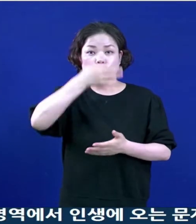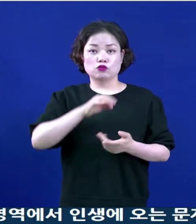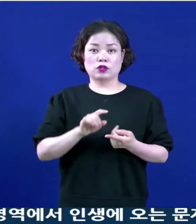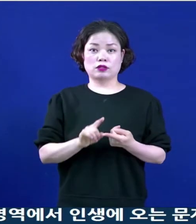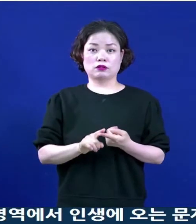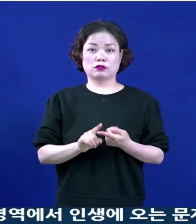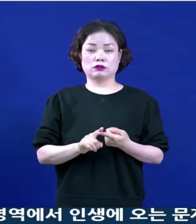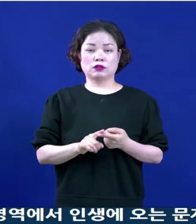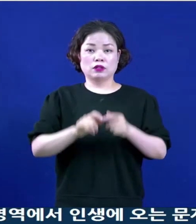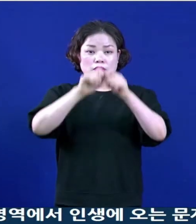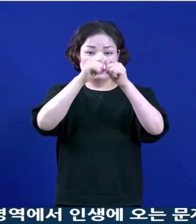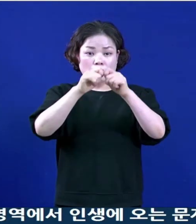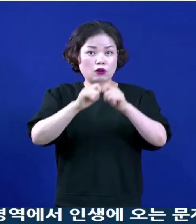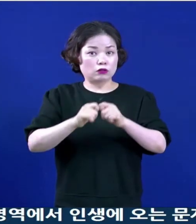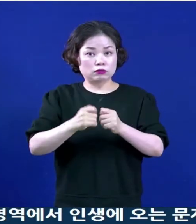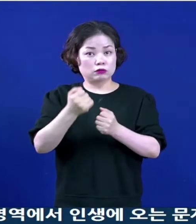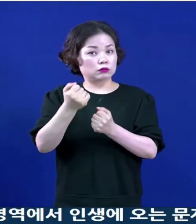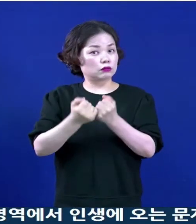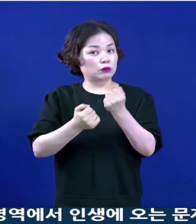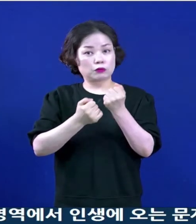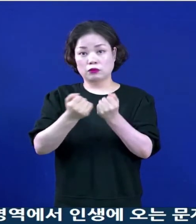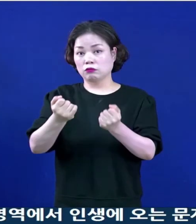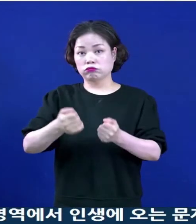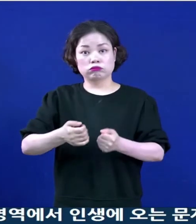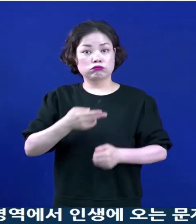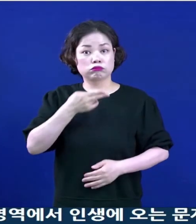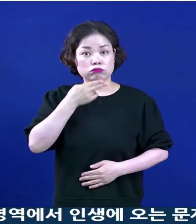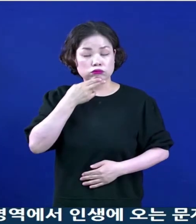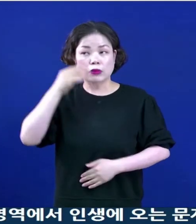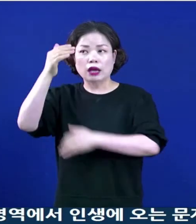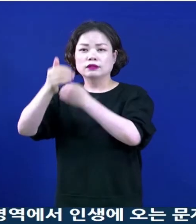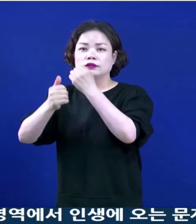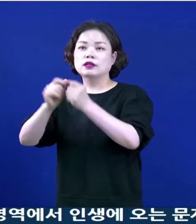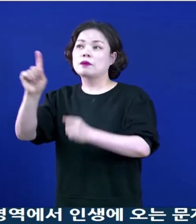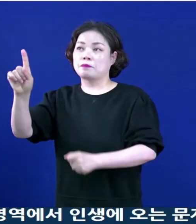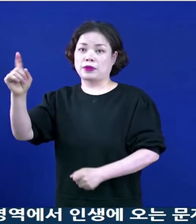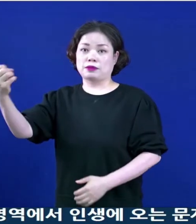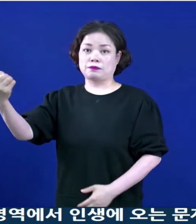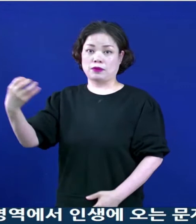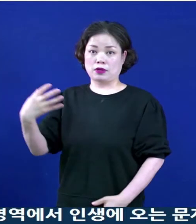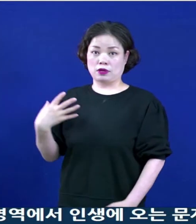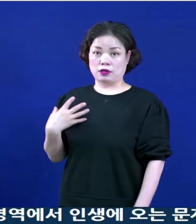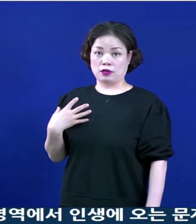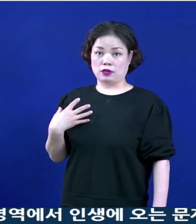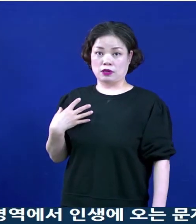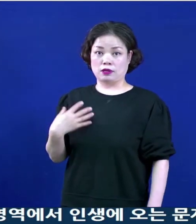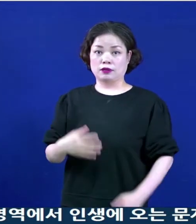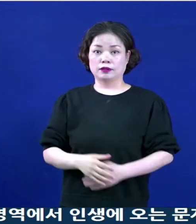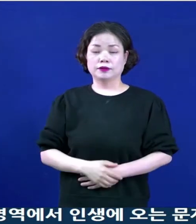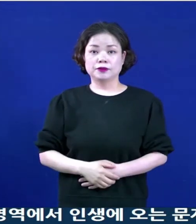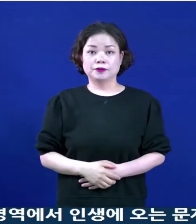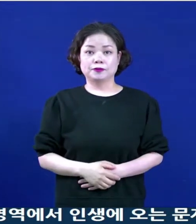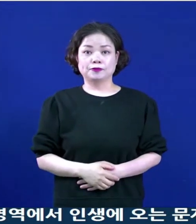대해서 구구절절 설명하지 않으셨습니다. 하나님께서는 단 한마디 하셨다라고 하는 거죠.